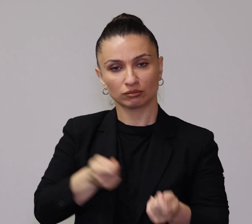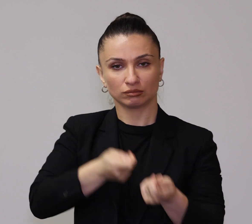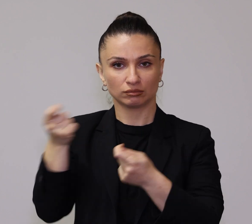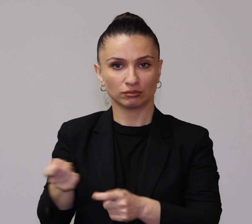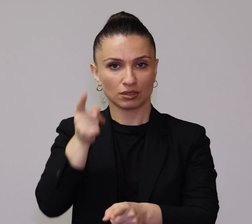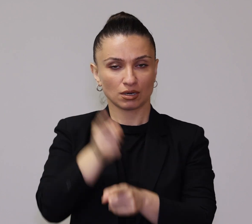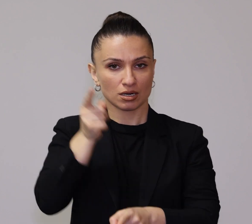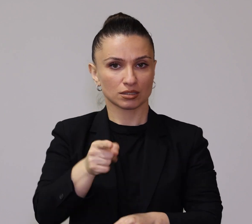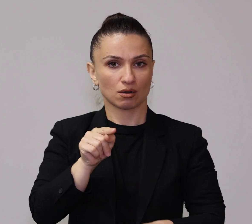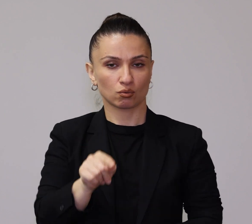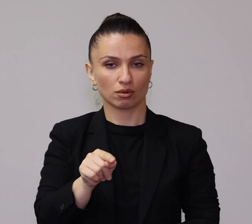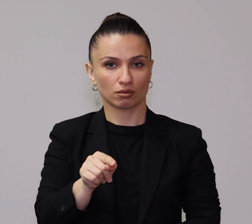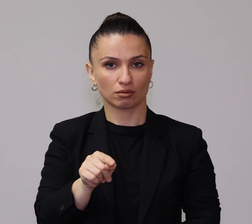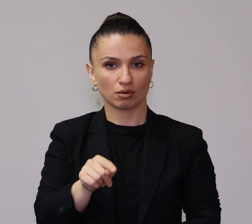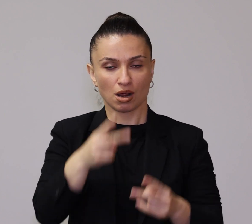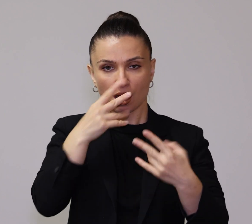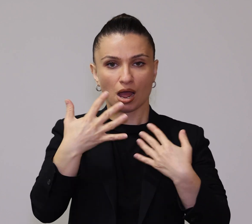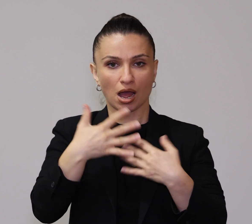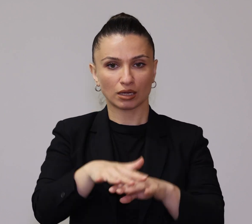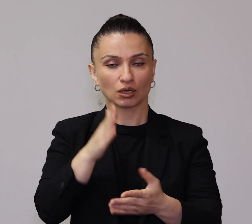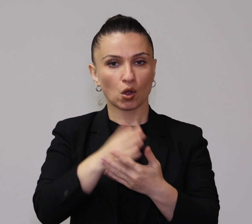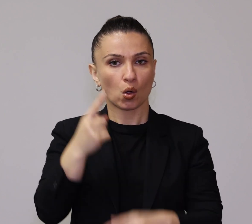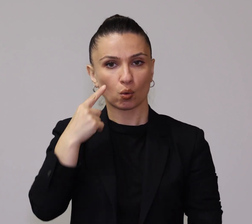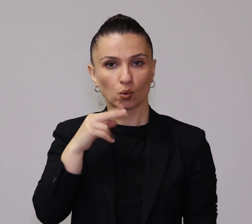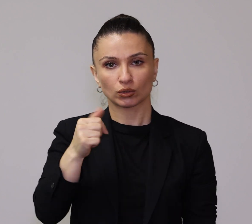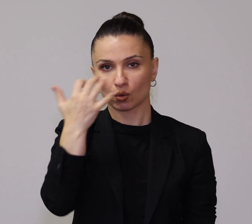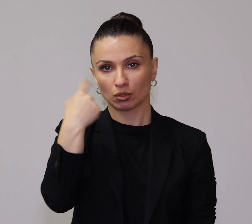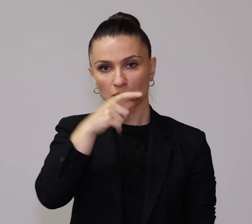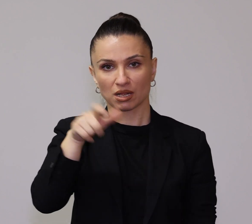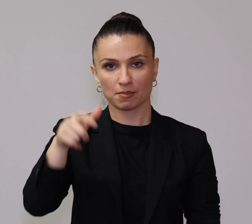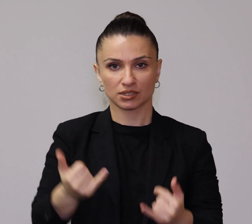გატანა დაუშვებელია. ადაპტირებულია ყრუ და უსინათლო პირებისთვის.